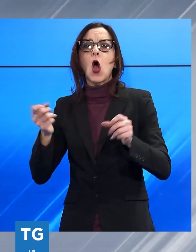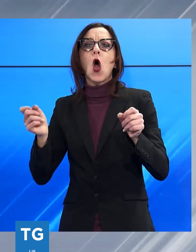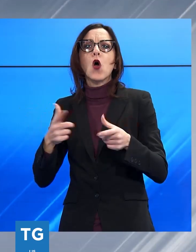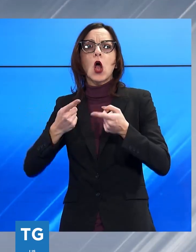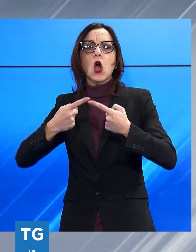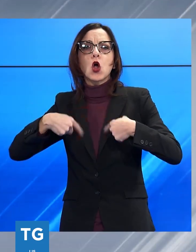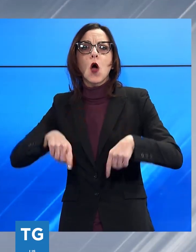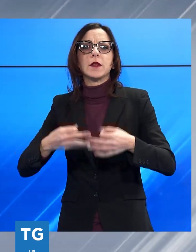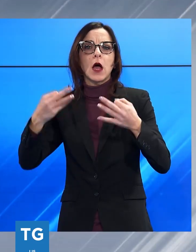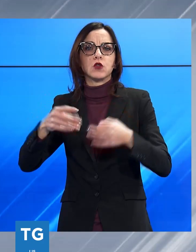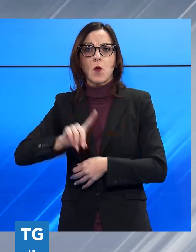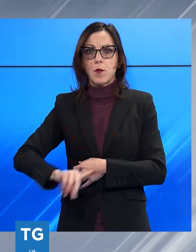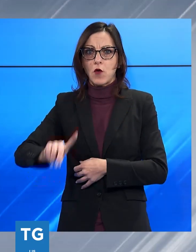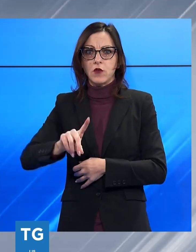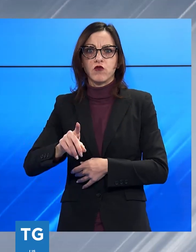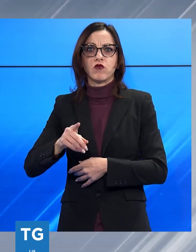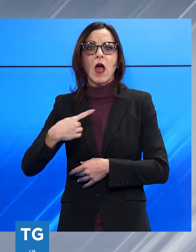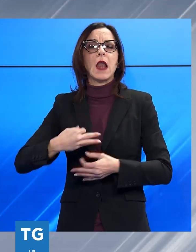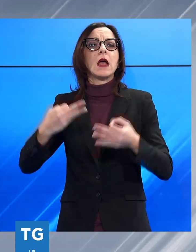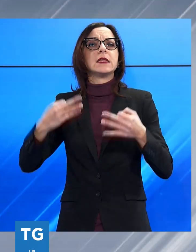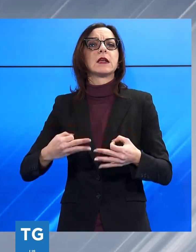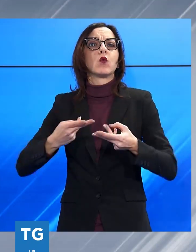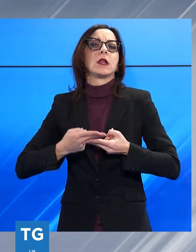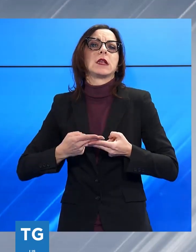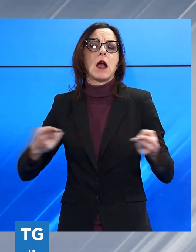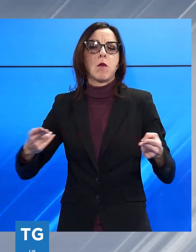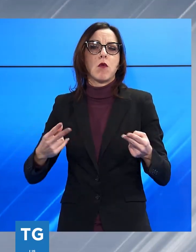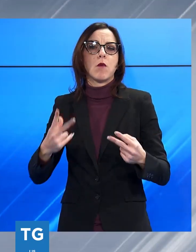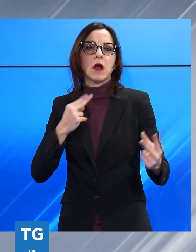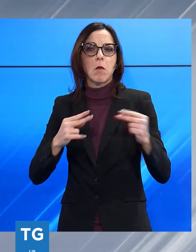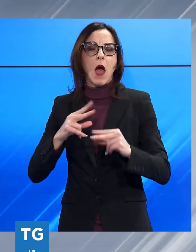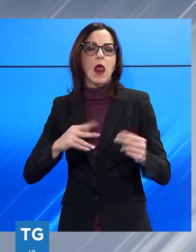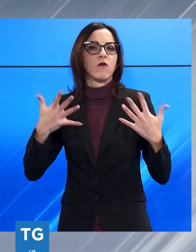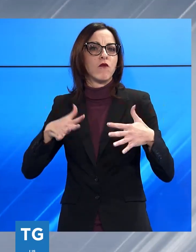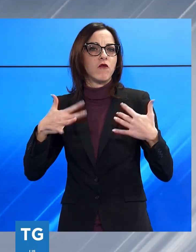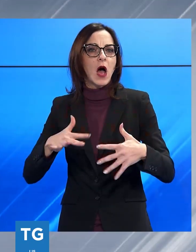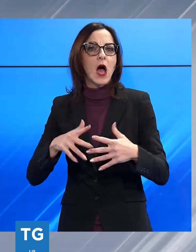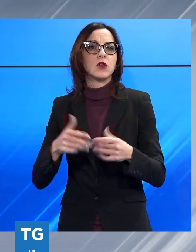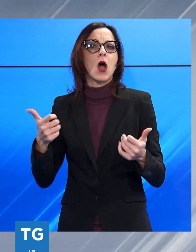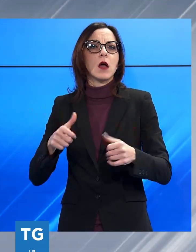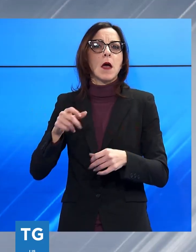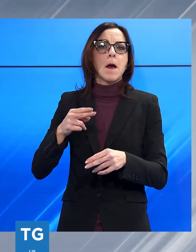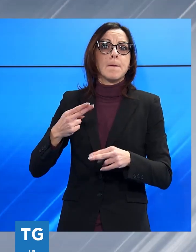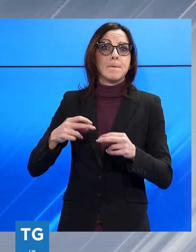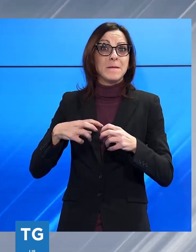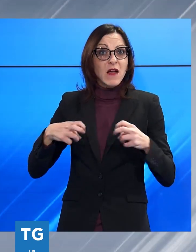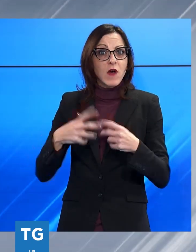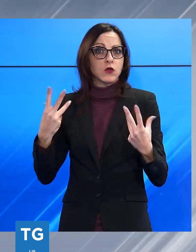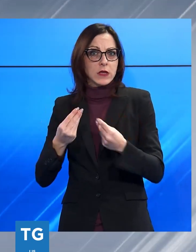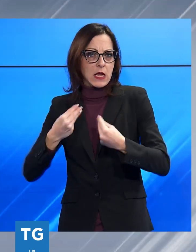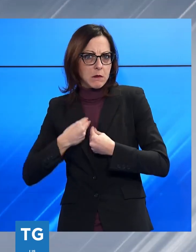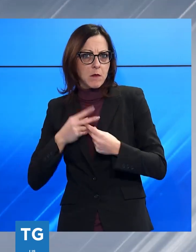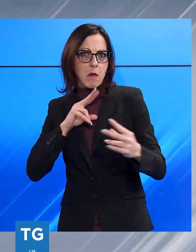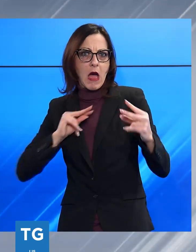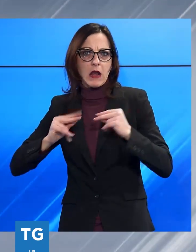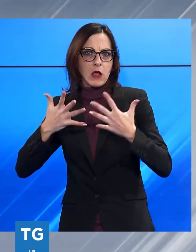per l'ordine di sicurezza pubblica e esigenze di cui si è fatto carico il prefetto e io stesso e che dopo un periodo